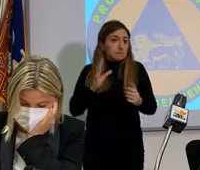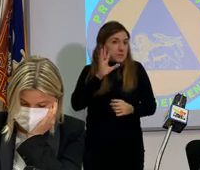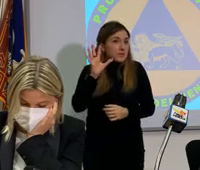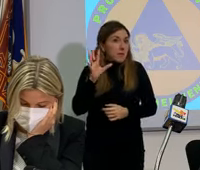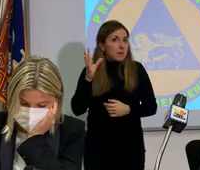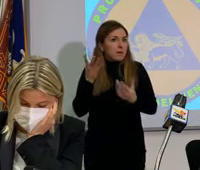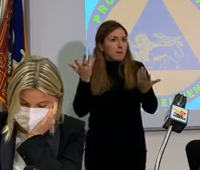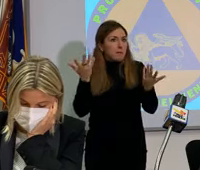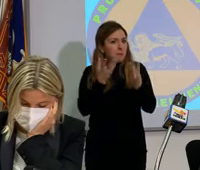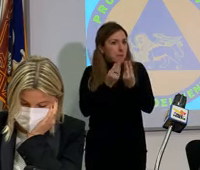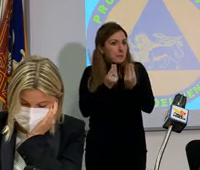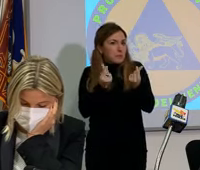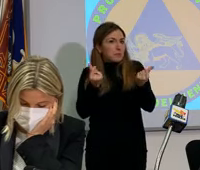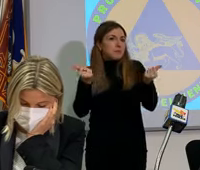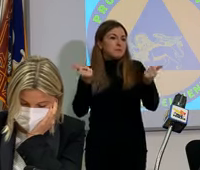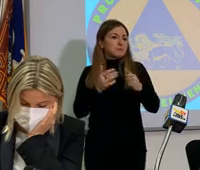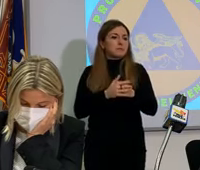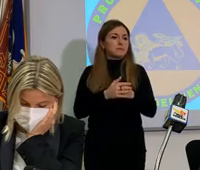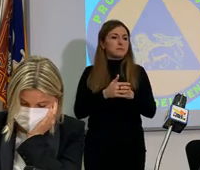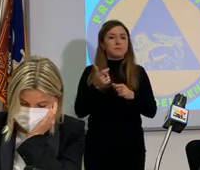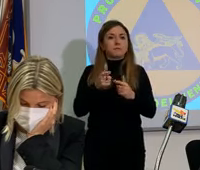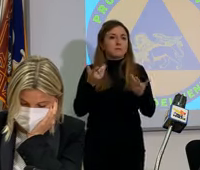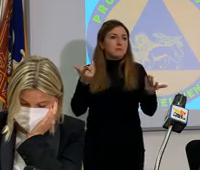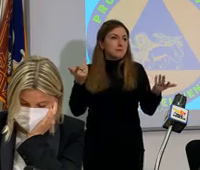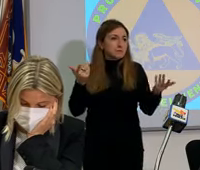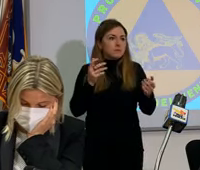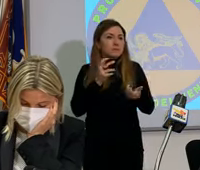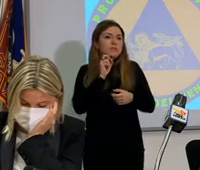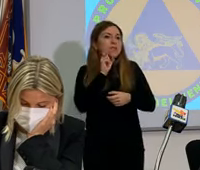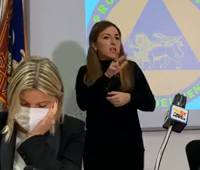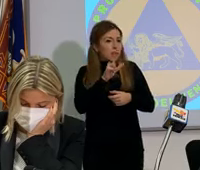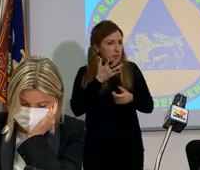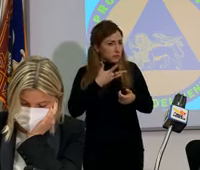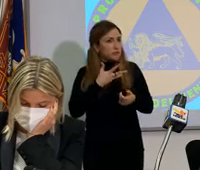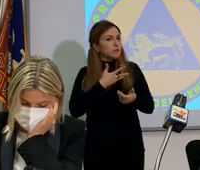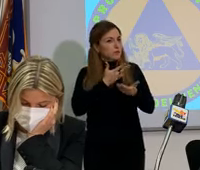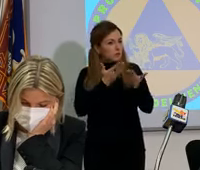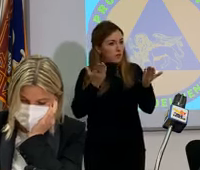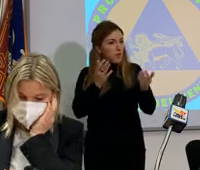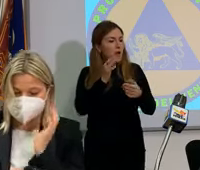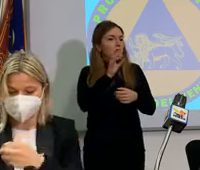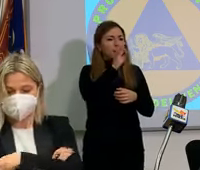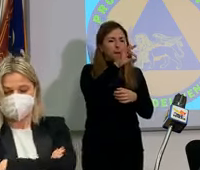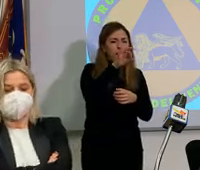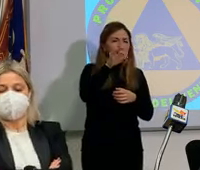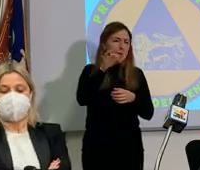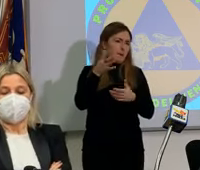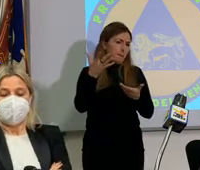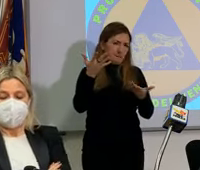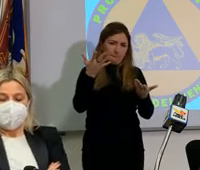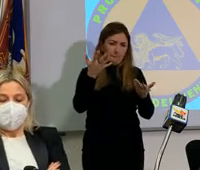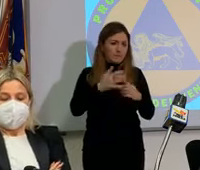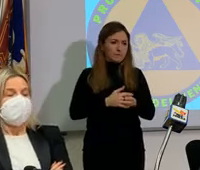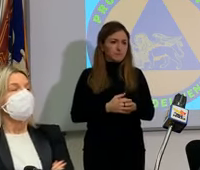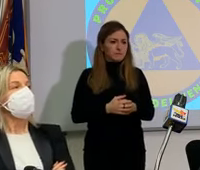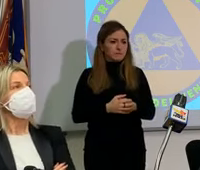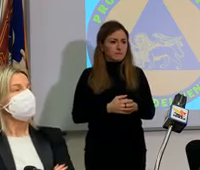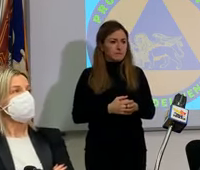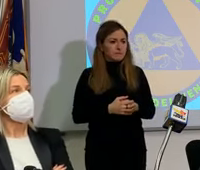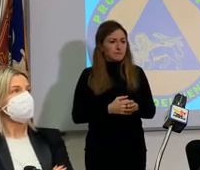tranquillamente di entrate perché questa cosa si fa le segnalazioni vengono fatte sono comunque casi sporadici e sui quali